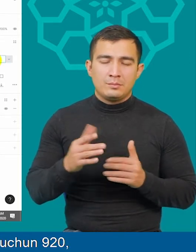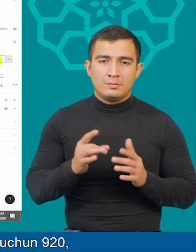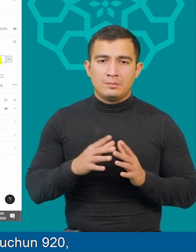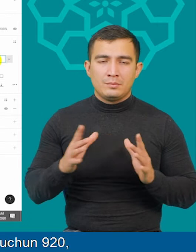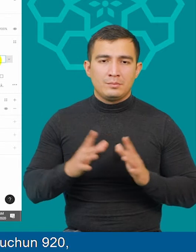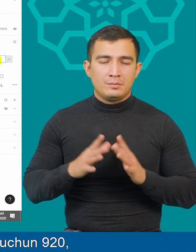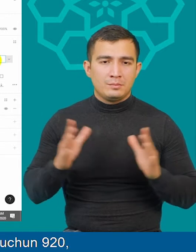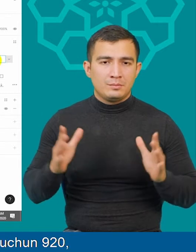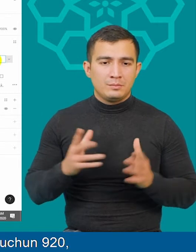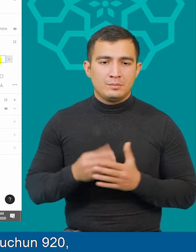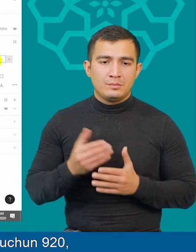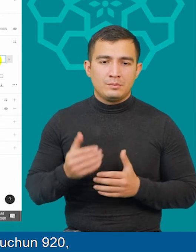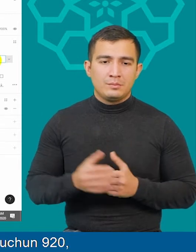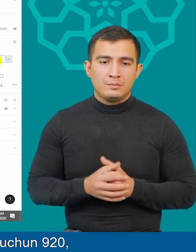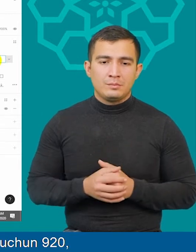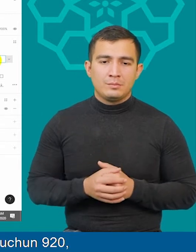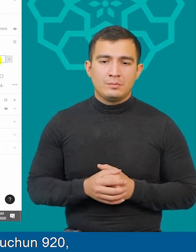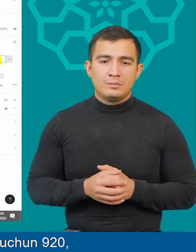uchun